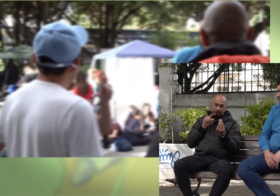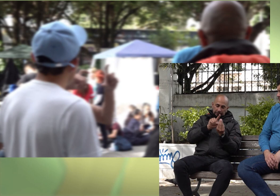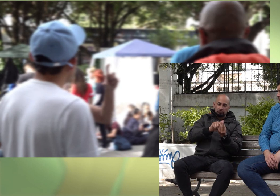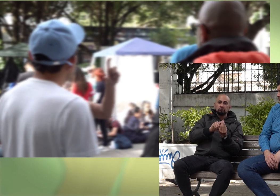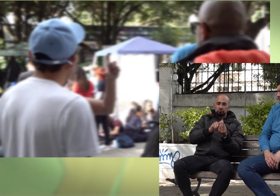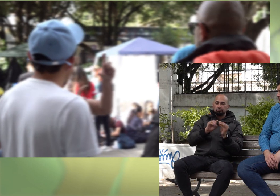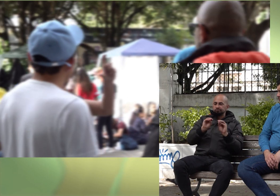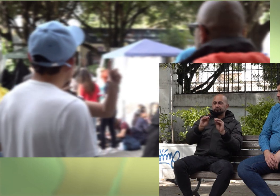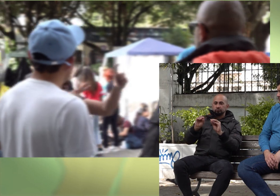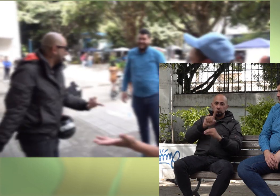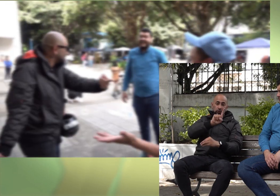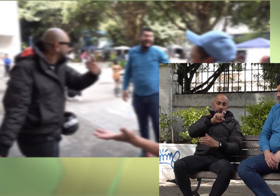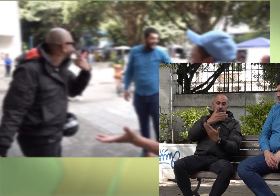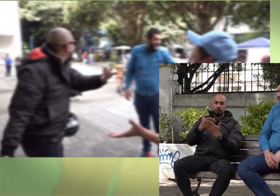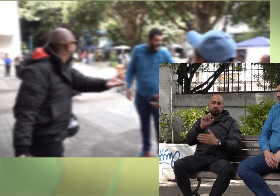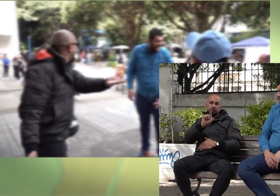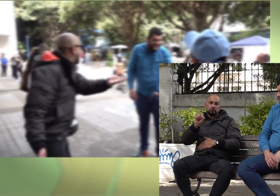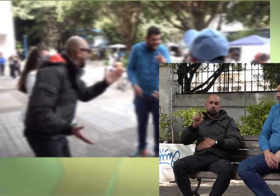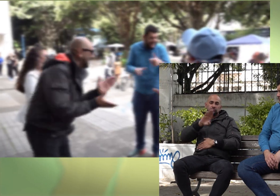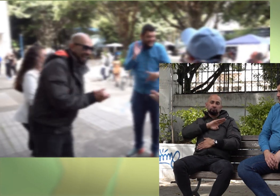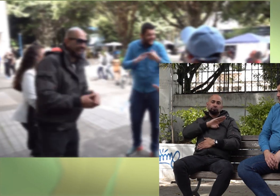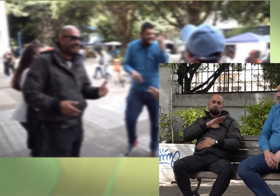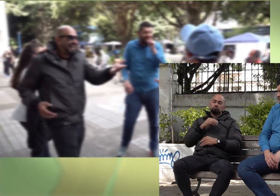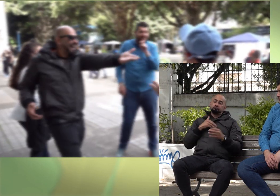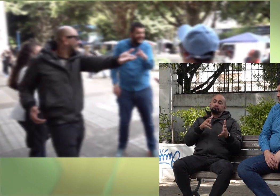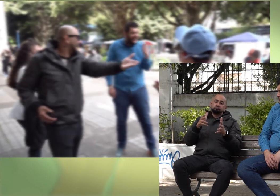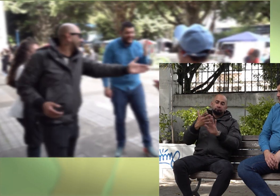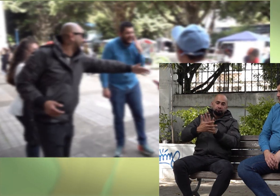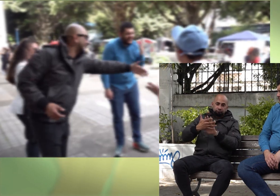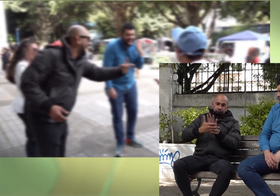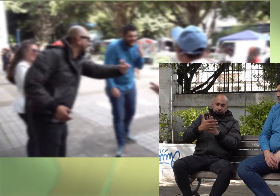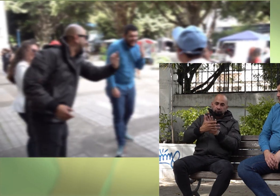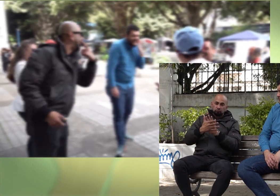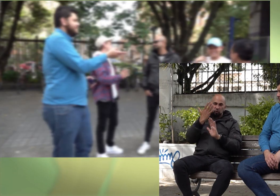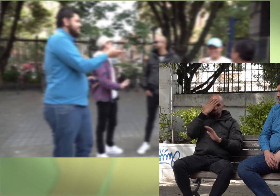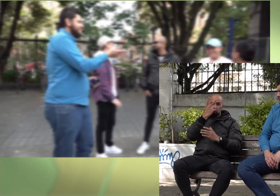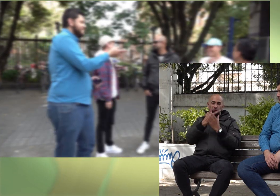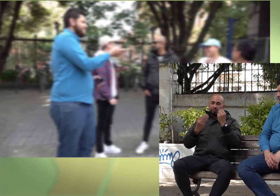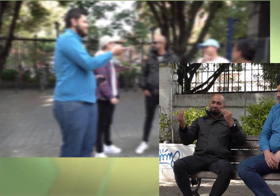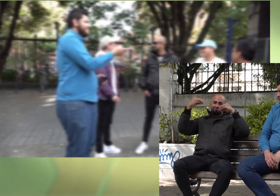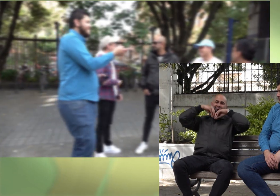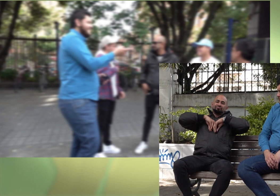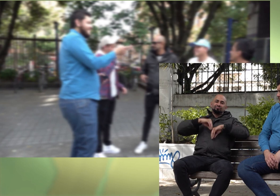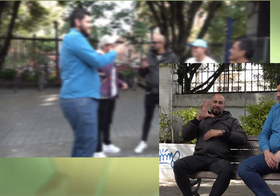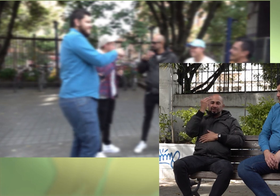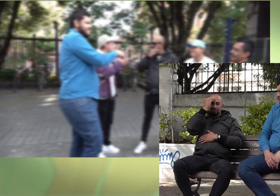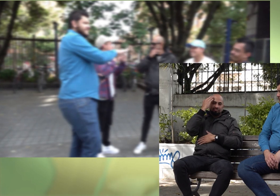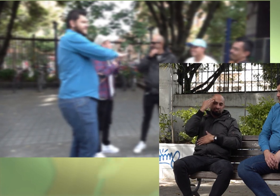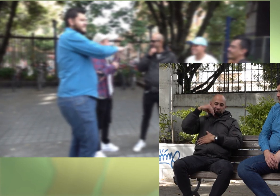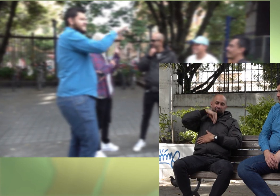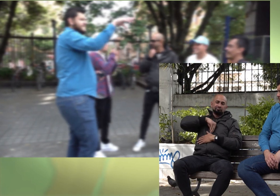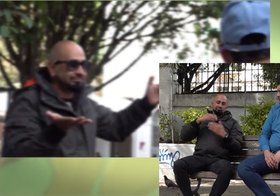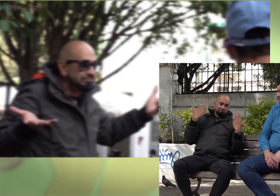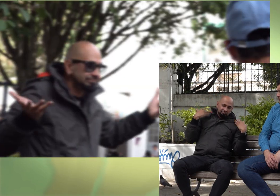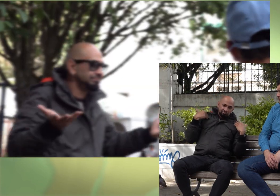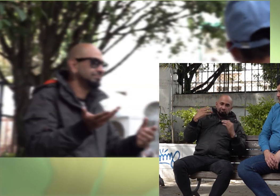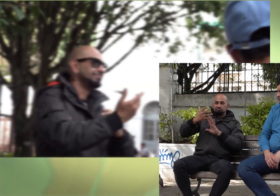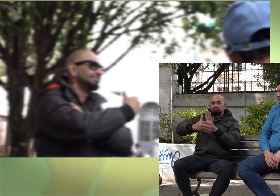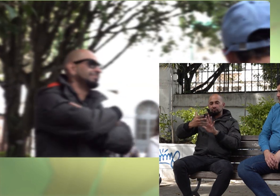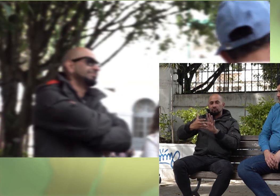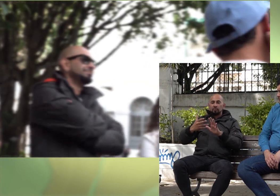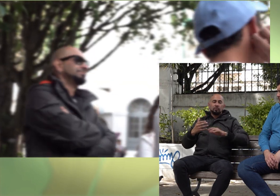grados de sexto a once. Mientras el grupo de sordos trabajaba español, yo enseñaba lengua de señas a los oyentes. Estas son